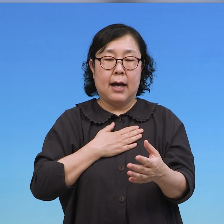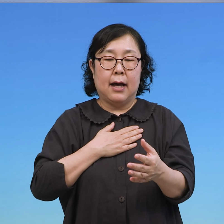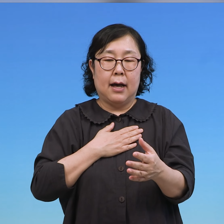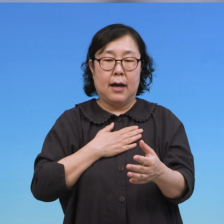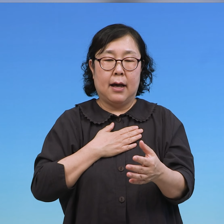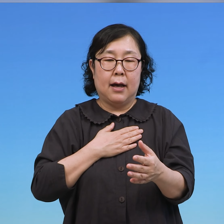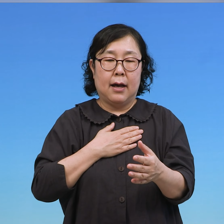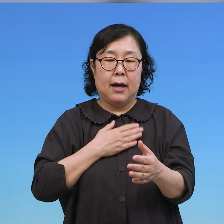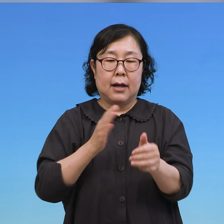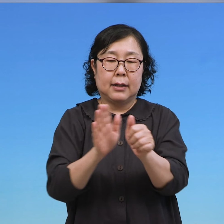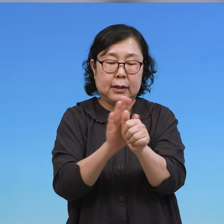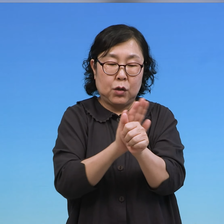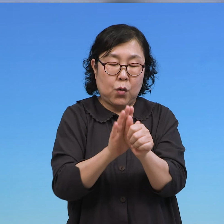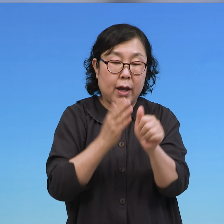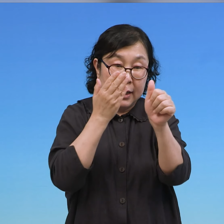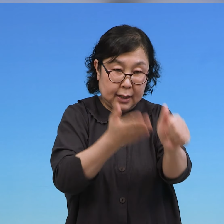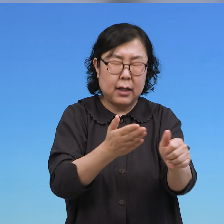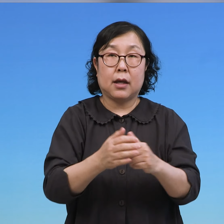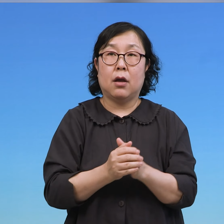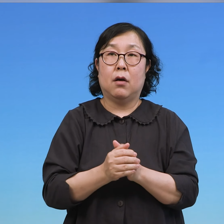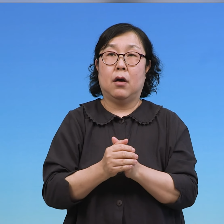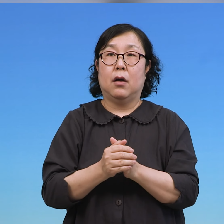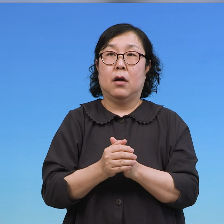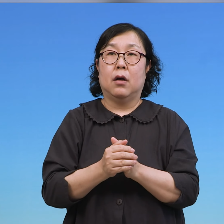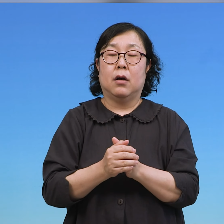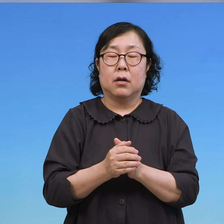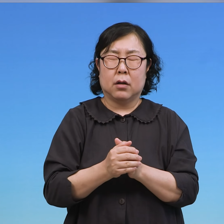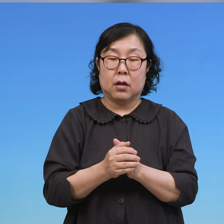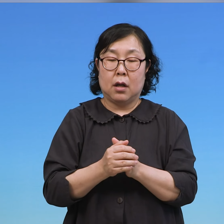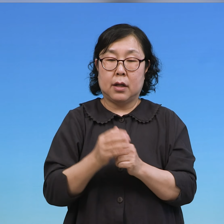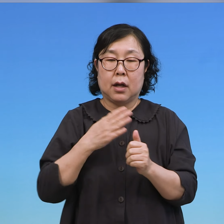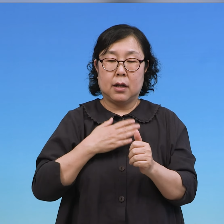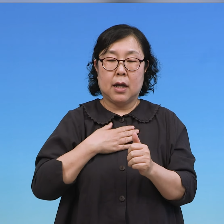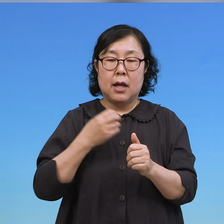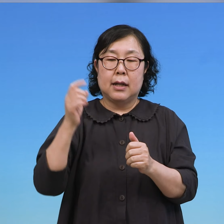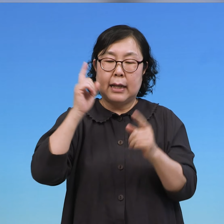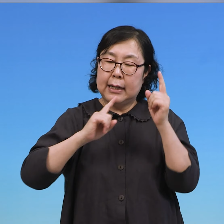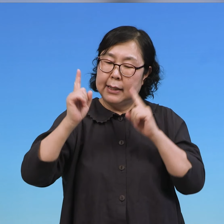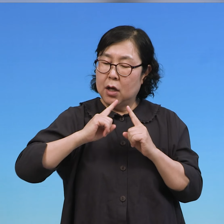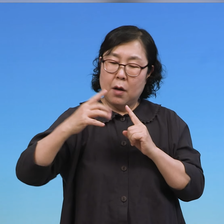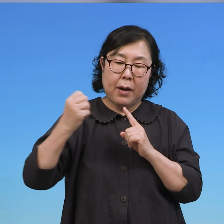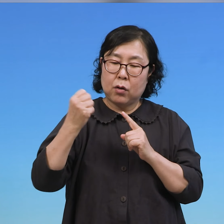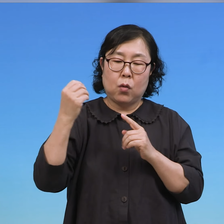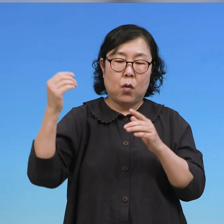상처받고 나가실 일이 없다고 해드리겠다는 마음을 표현한 거거든요.